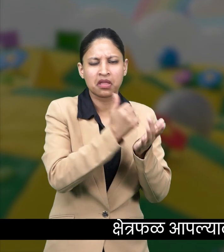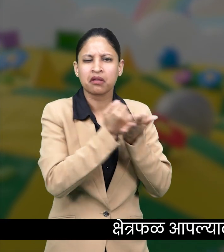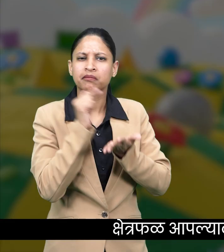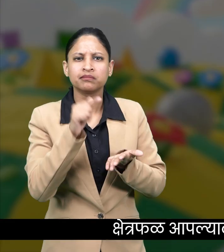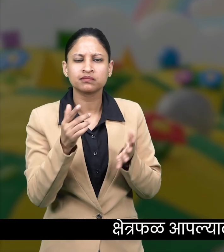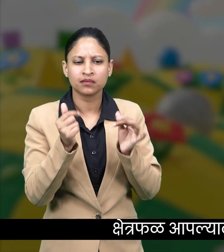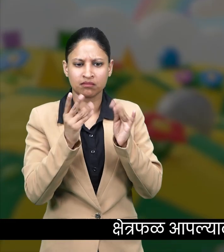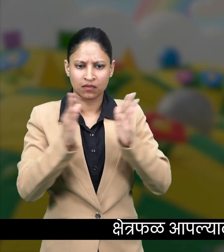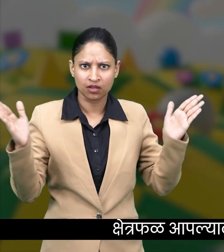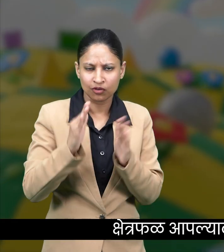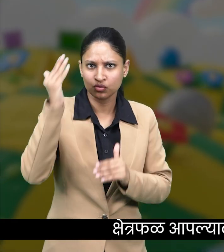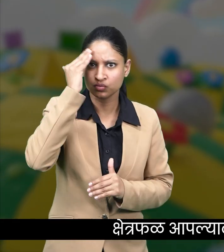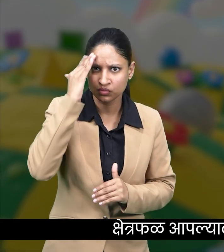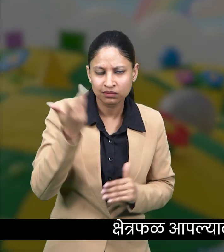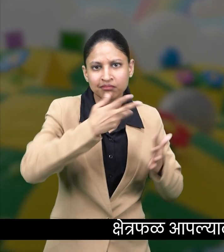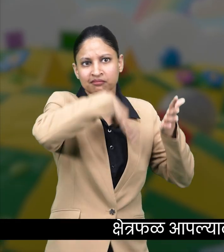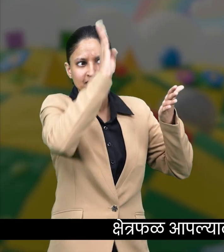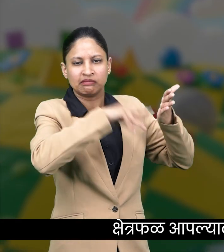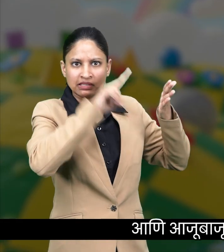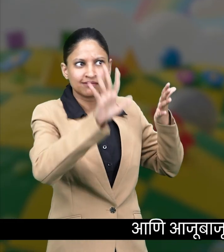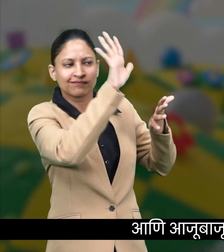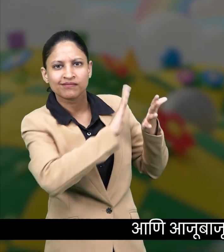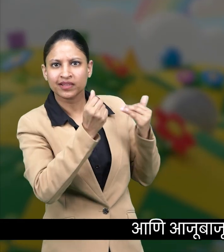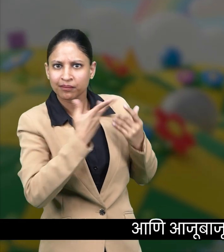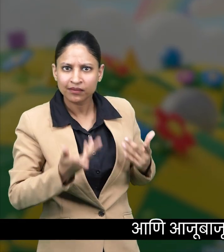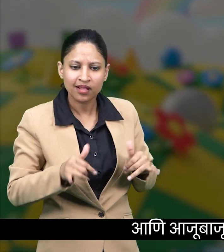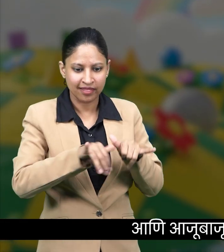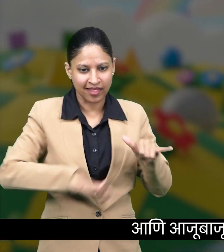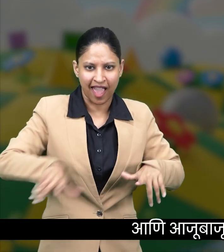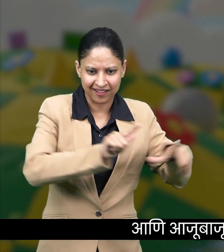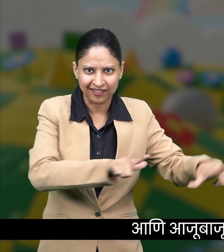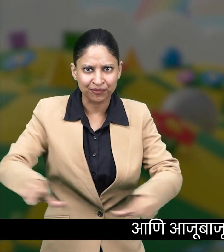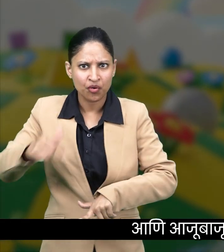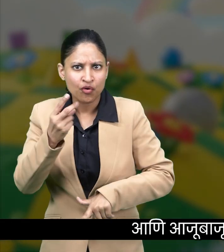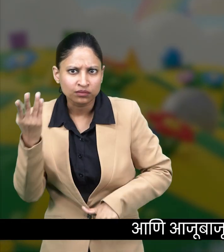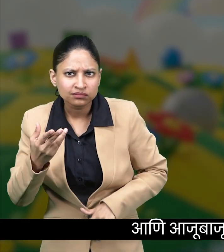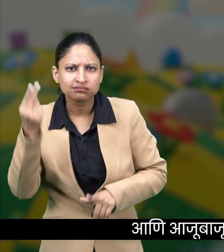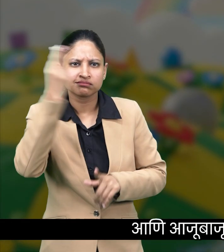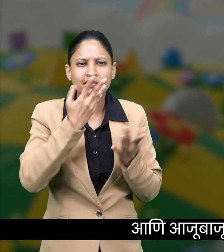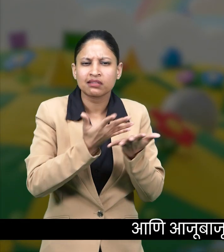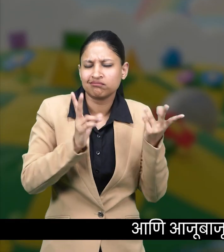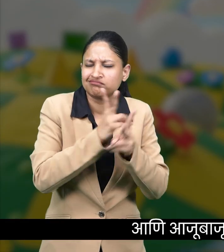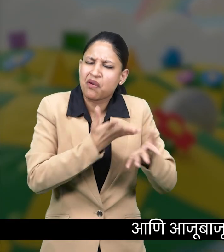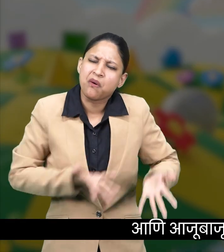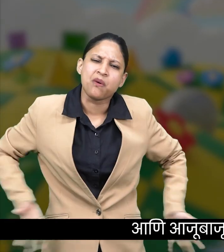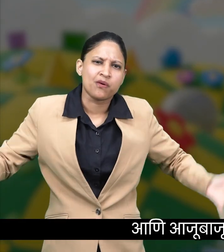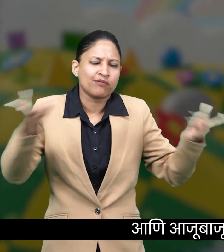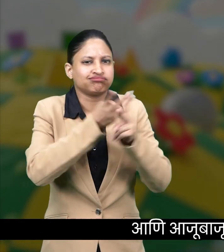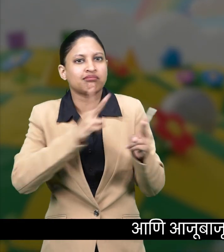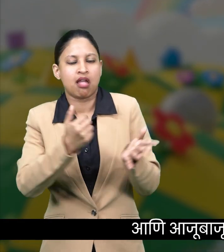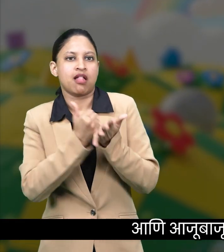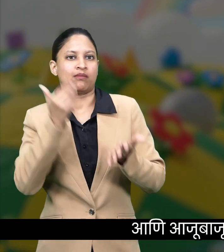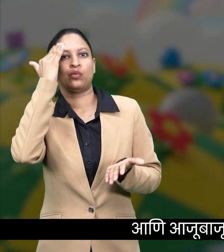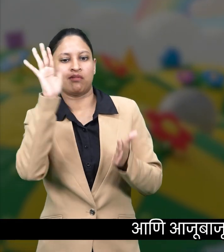क्षेत्रफळ आपल्याला मोजायला, रंगवायला, टाईल्स लावायला आणि आजूबाजूच्या वस्तू डिझाईन करायला मदत करते.